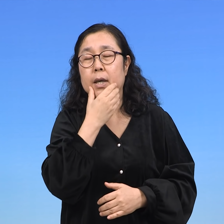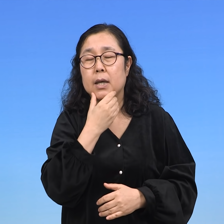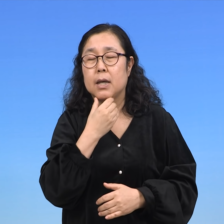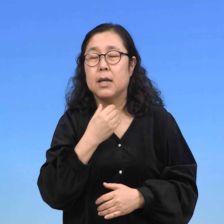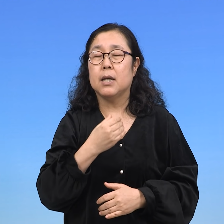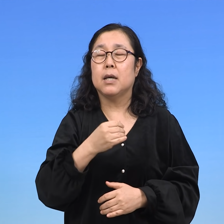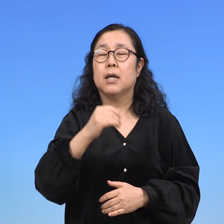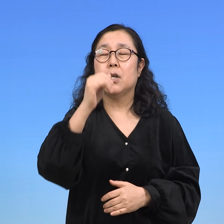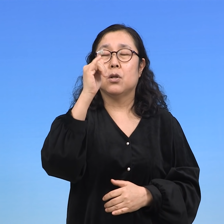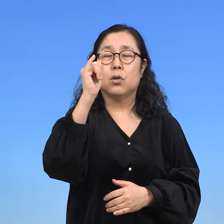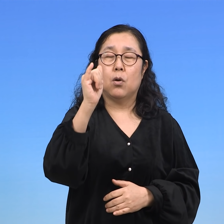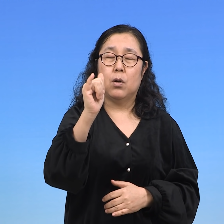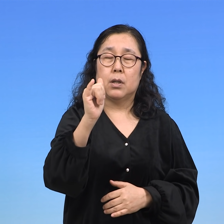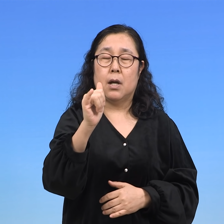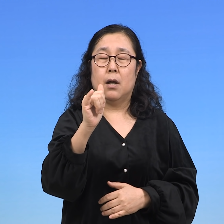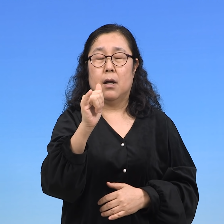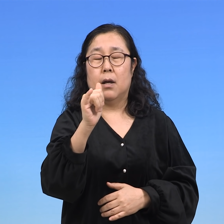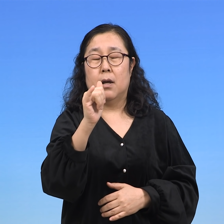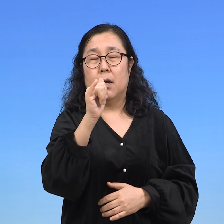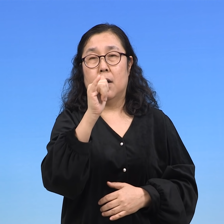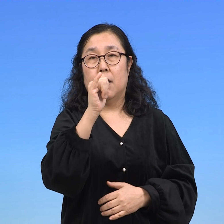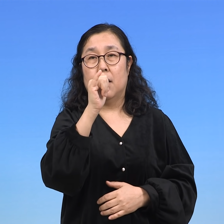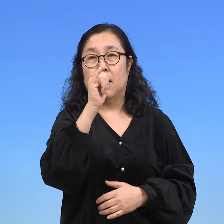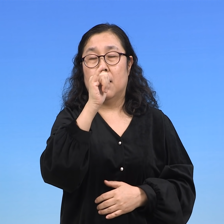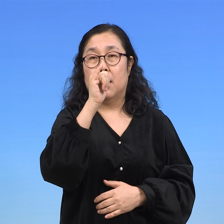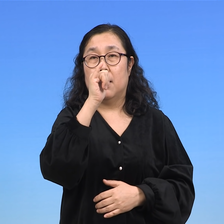복이 있도다.